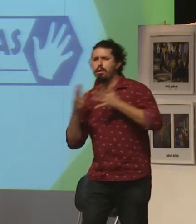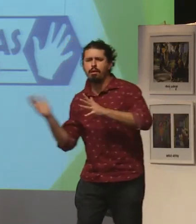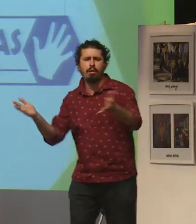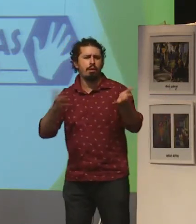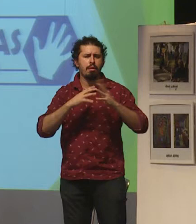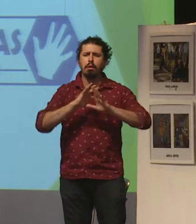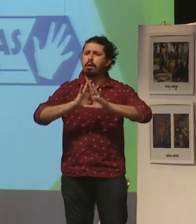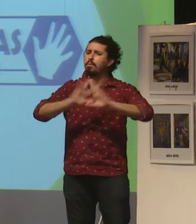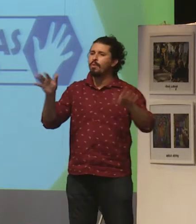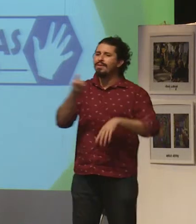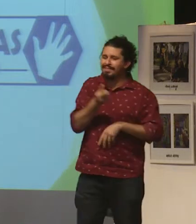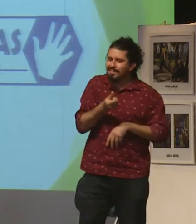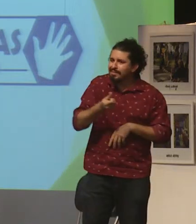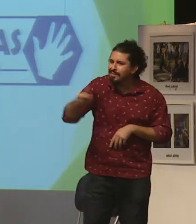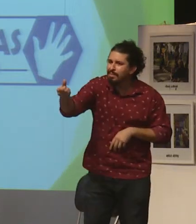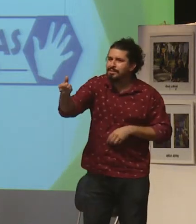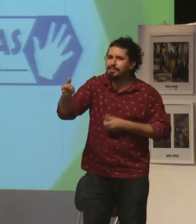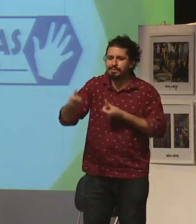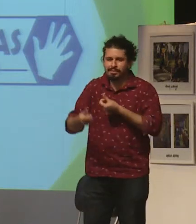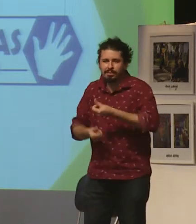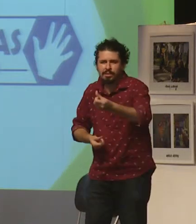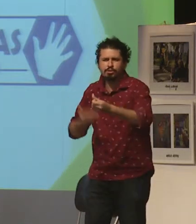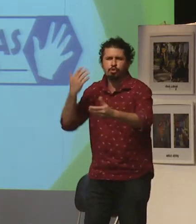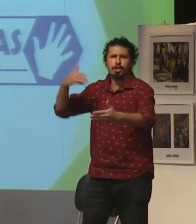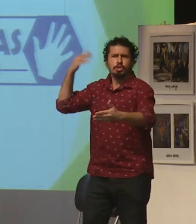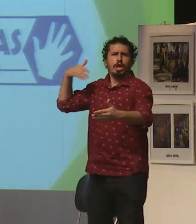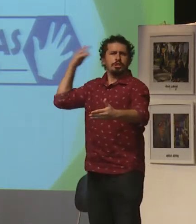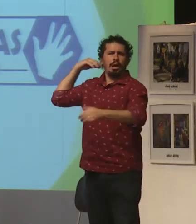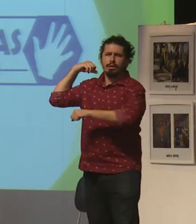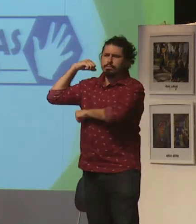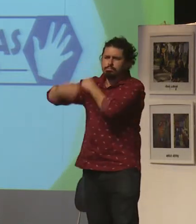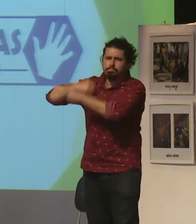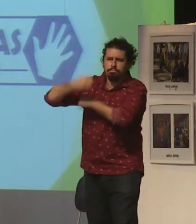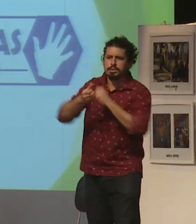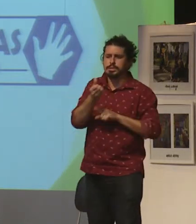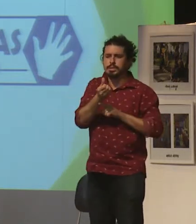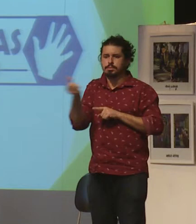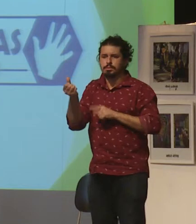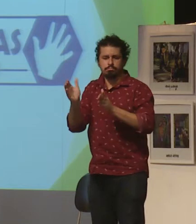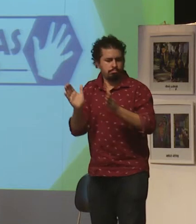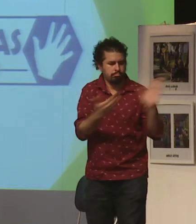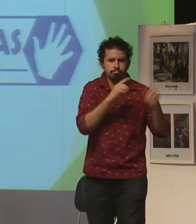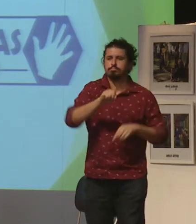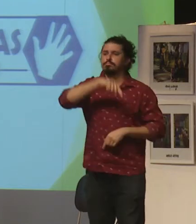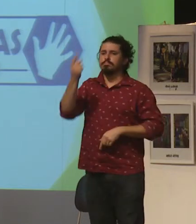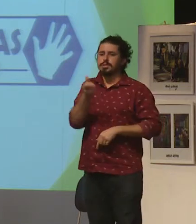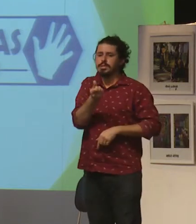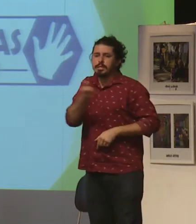os alunos, tudo presencial, mas são só 6 meses, né? São só um período, 6 meses, e acabou. Aí depois muda